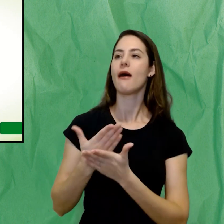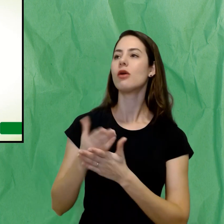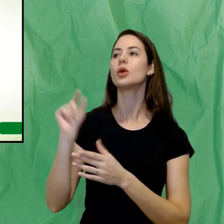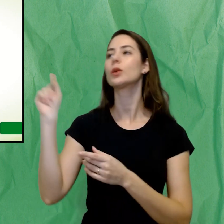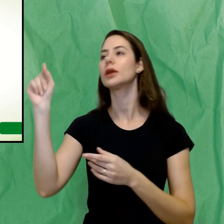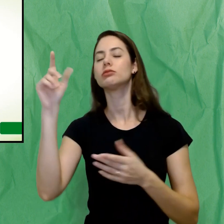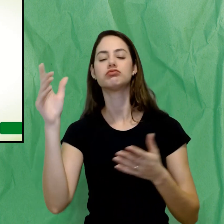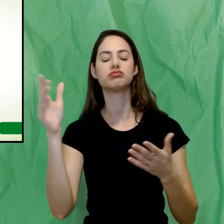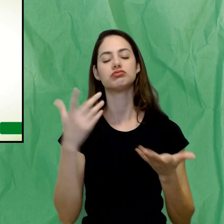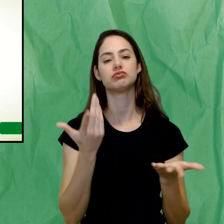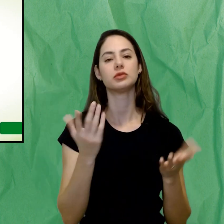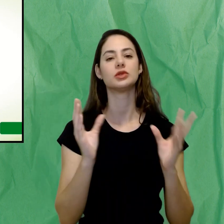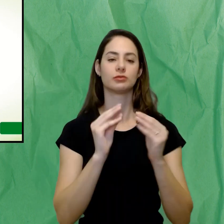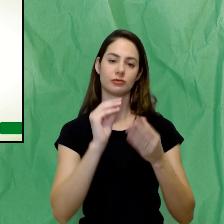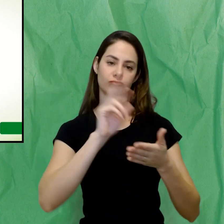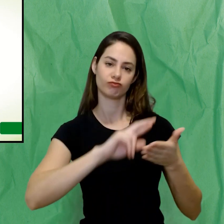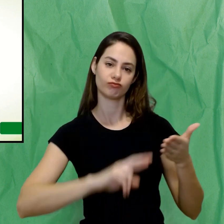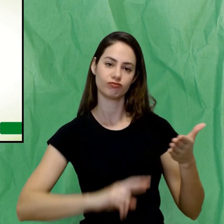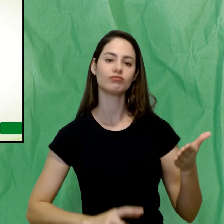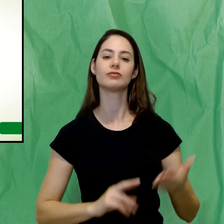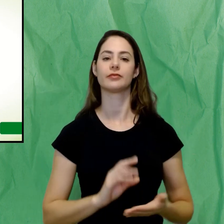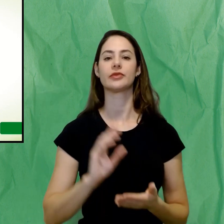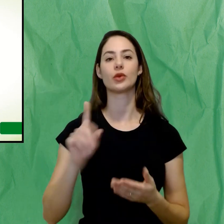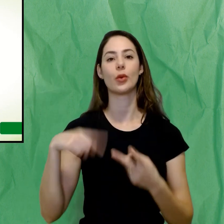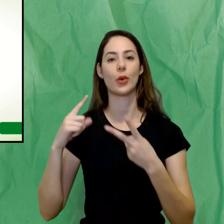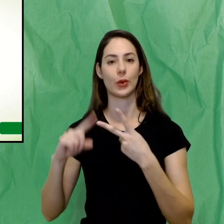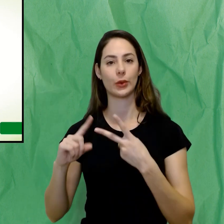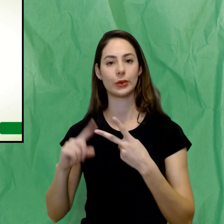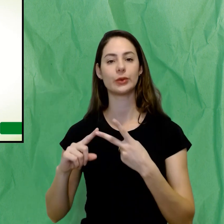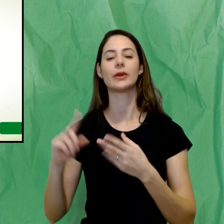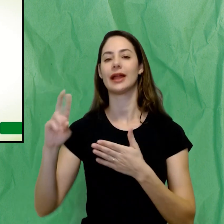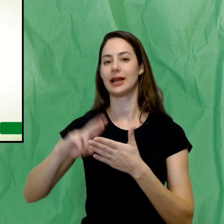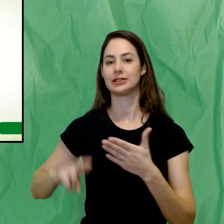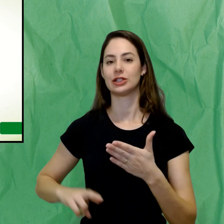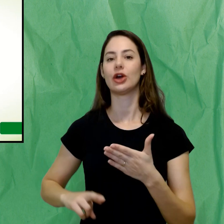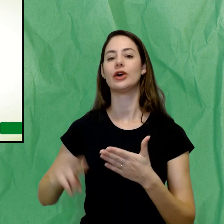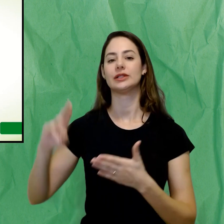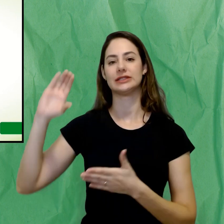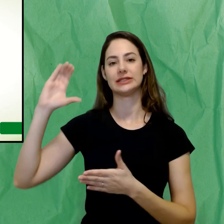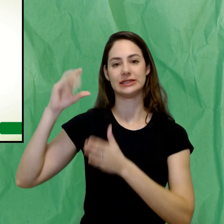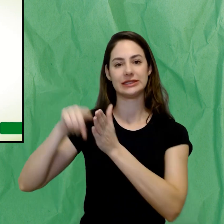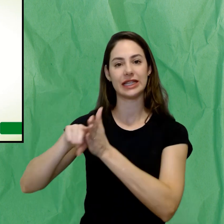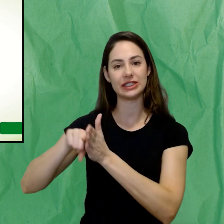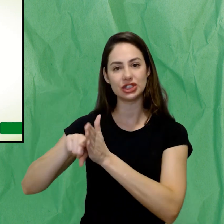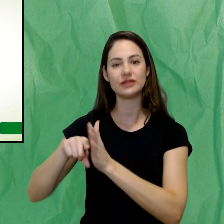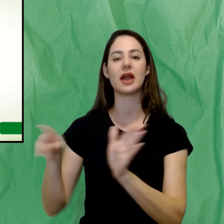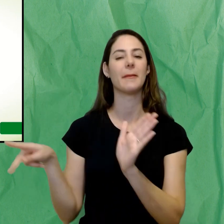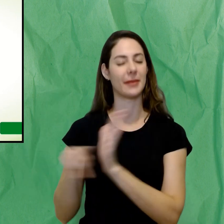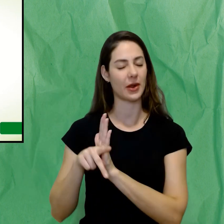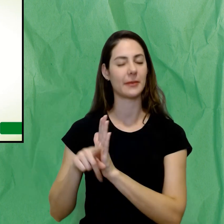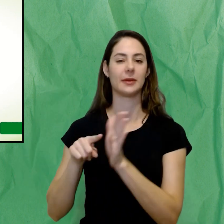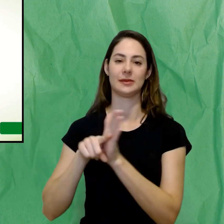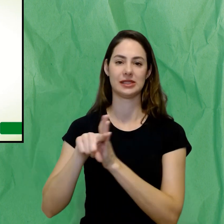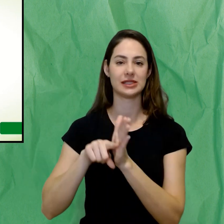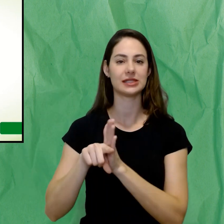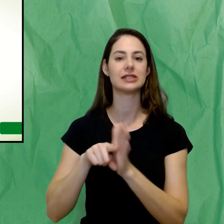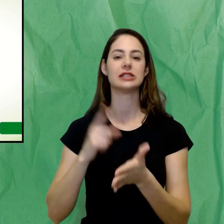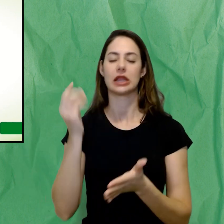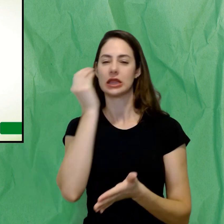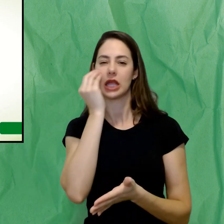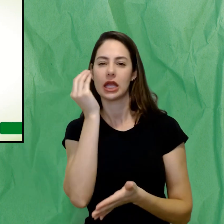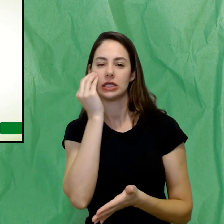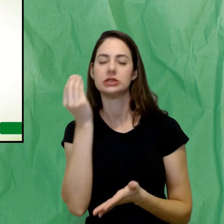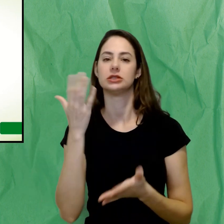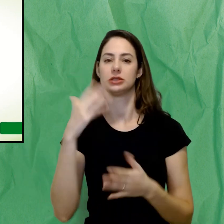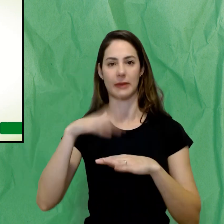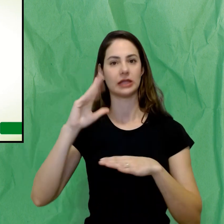esse modelo do relatório escolar. Já o relatório científico, que aí já é oriundo de pesquisas, testes